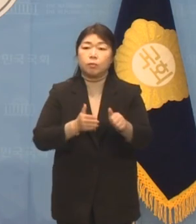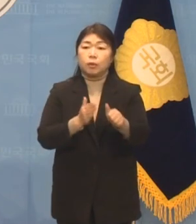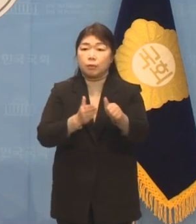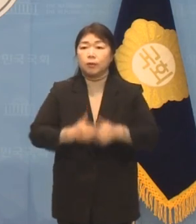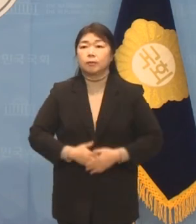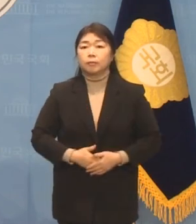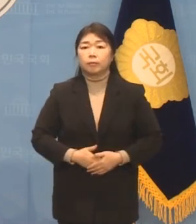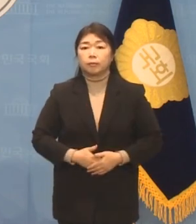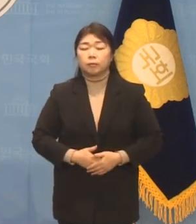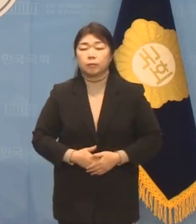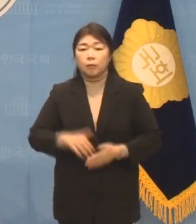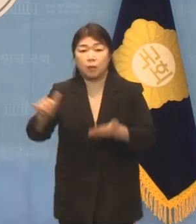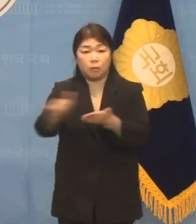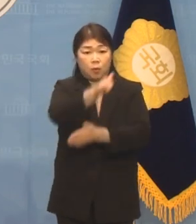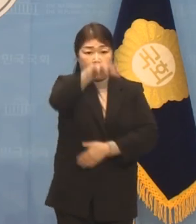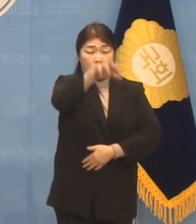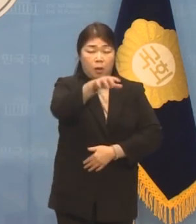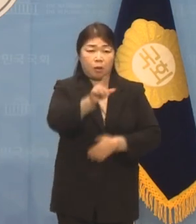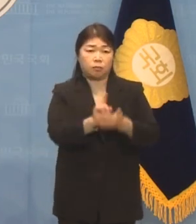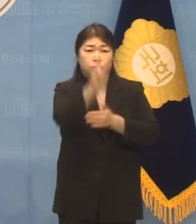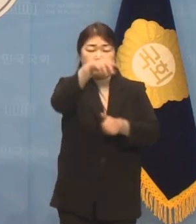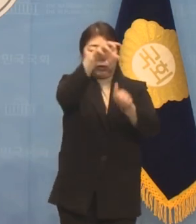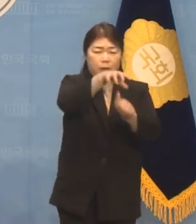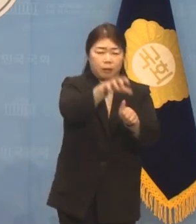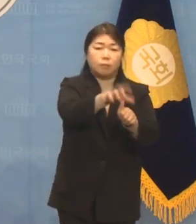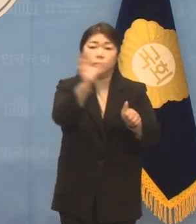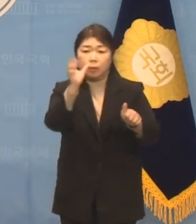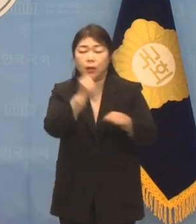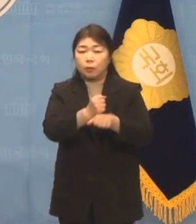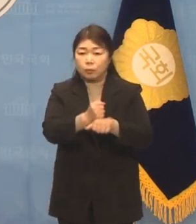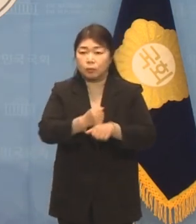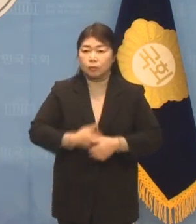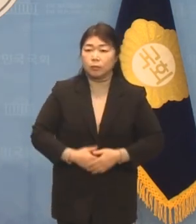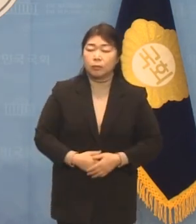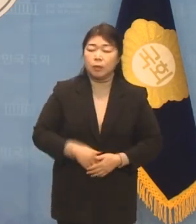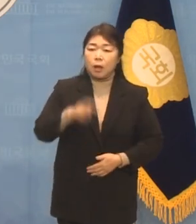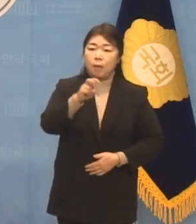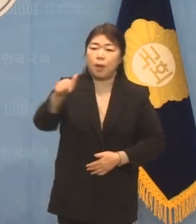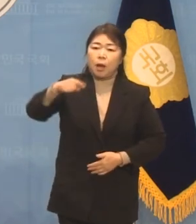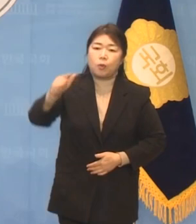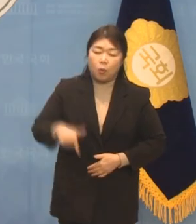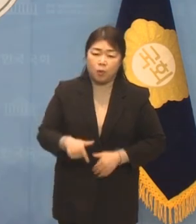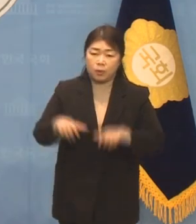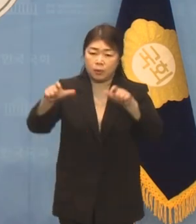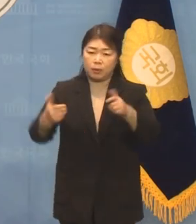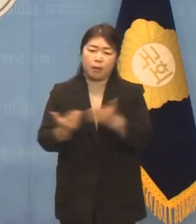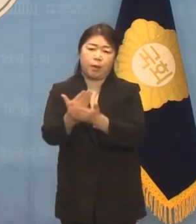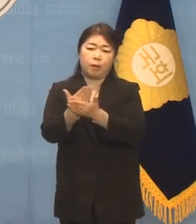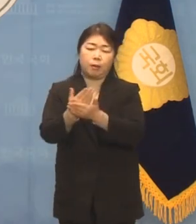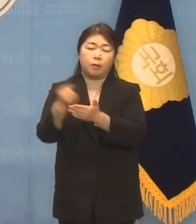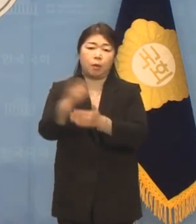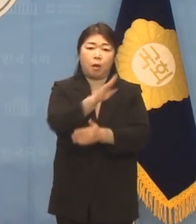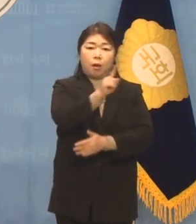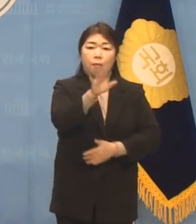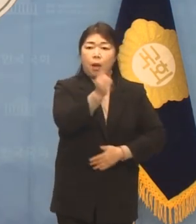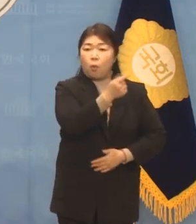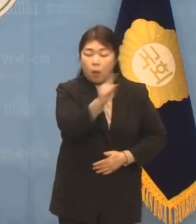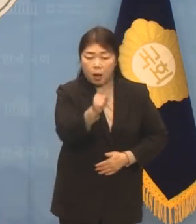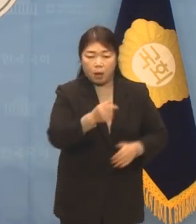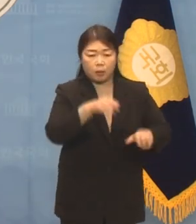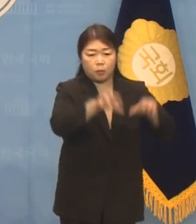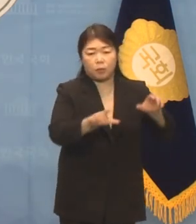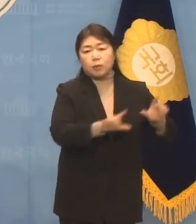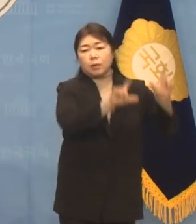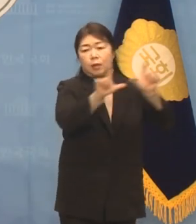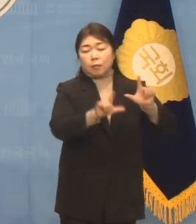김포공항 고도 제한 완화, 중단 없는 마곡 개발, 방화동 금폐장 이전, 임대주택 삶의